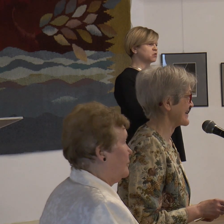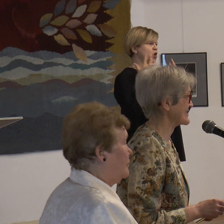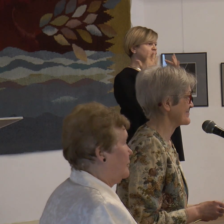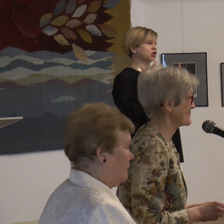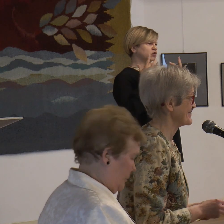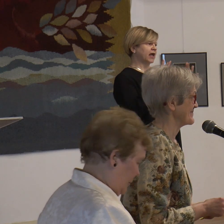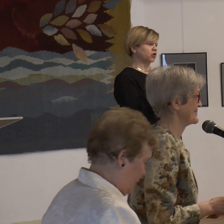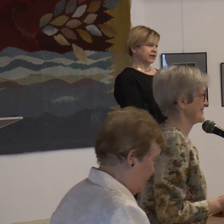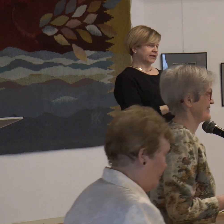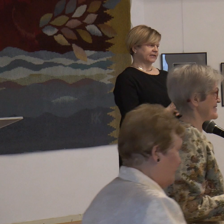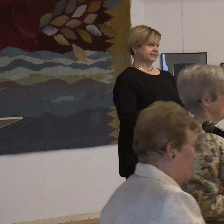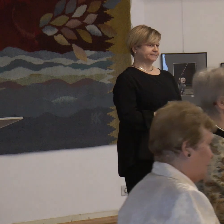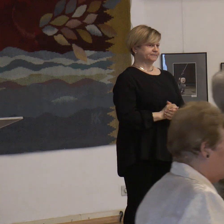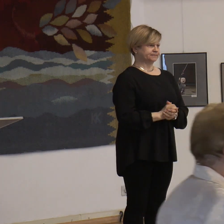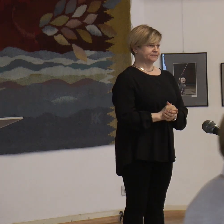gratulálok neked.